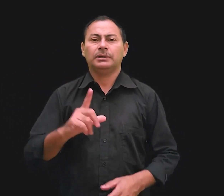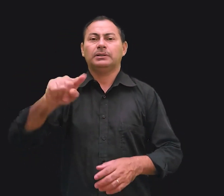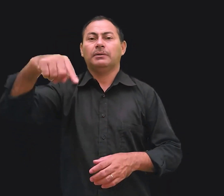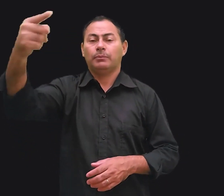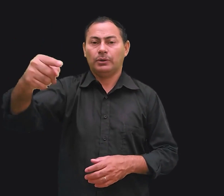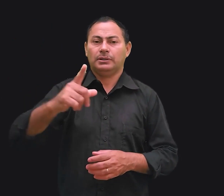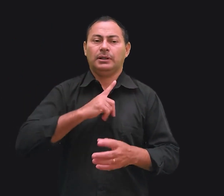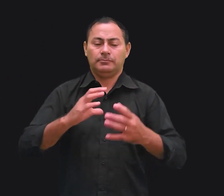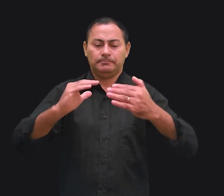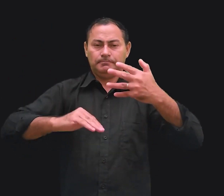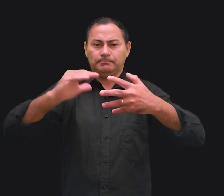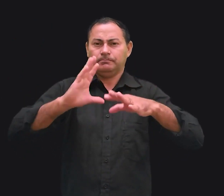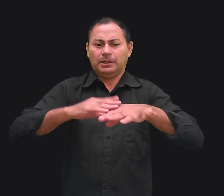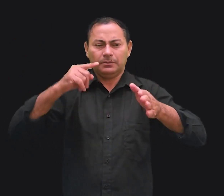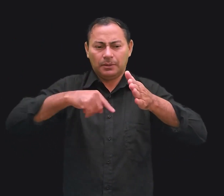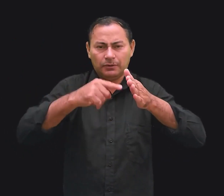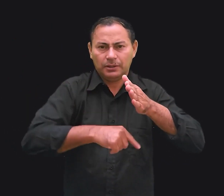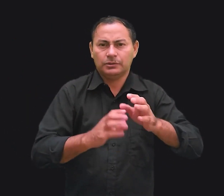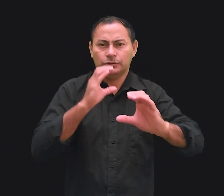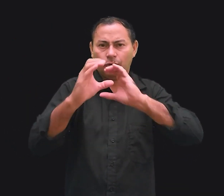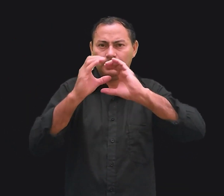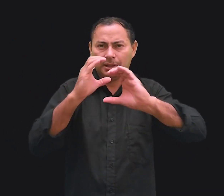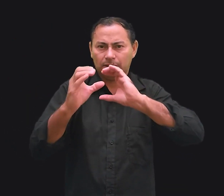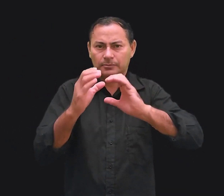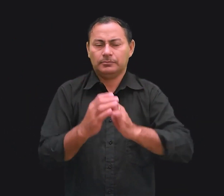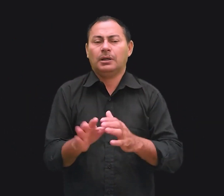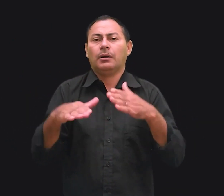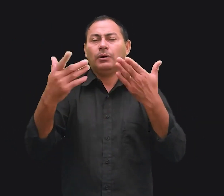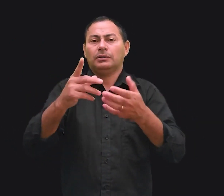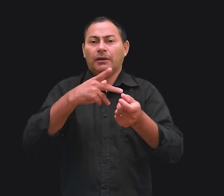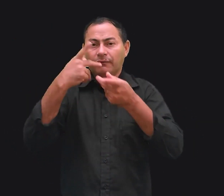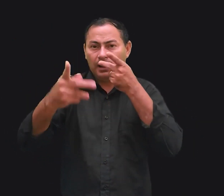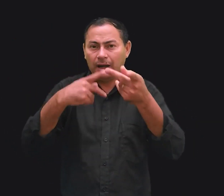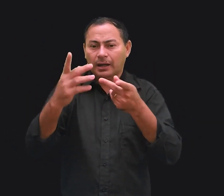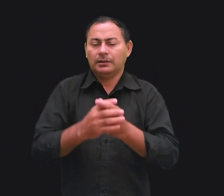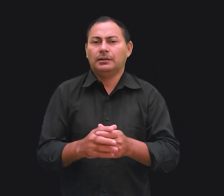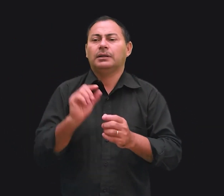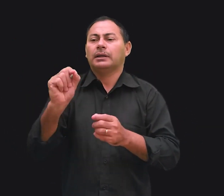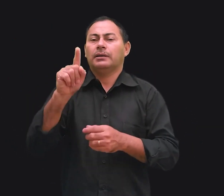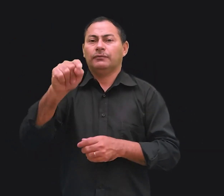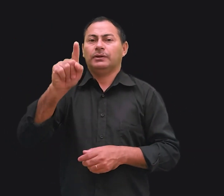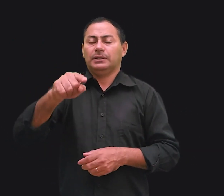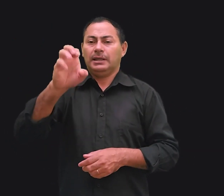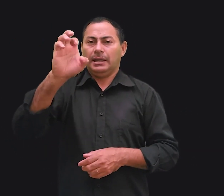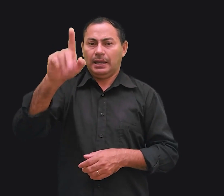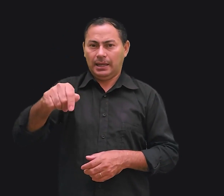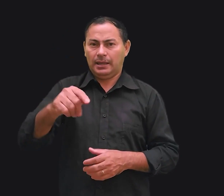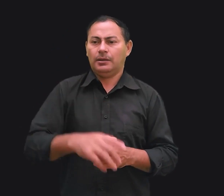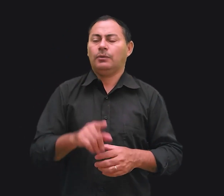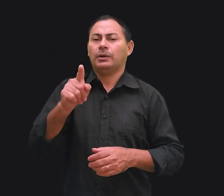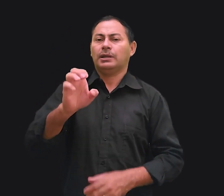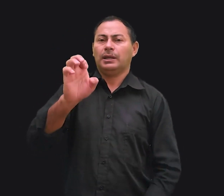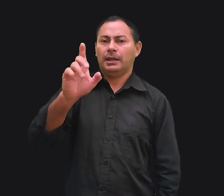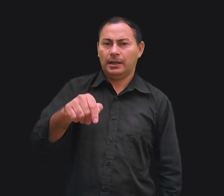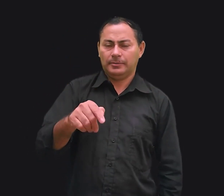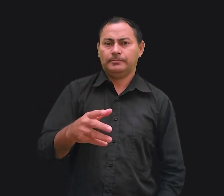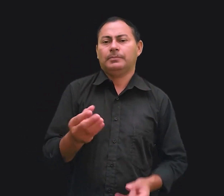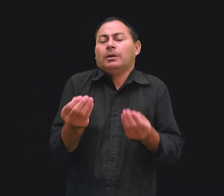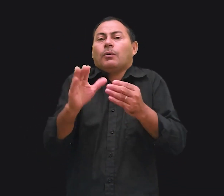sente, e depois vem o nível mais profundo de comunicação, quando você fala sobre quem você foi, o que você é,